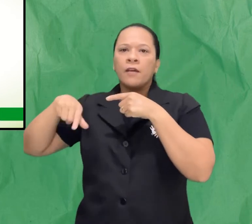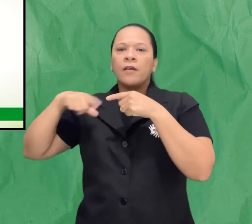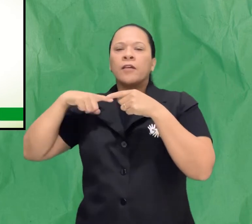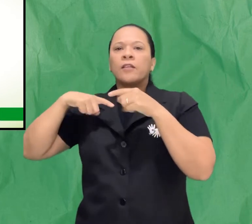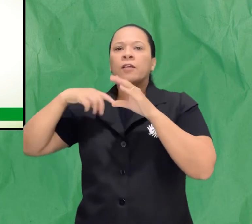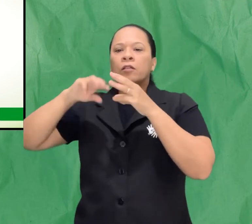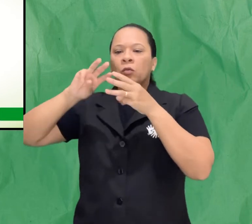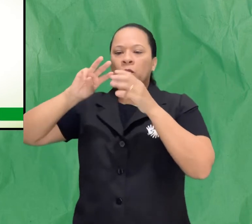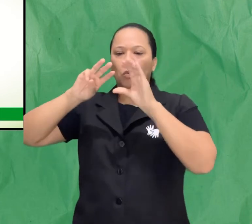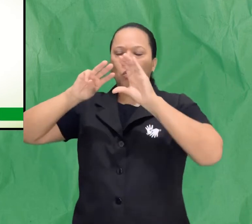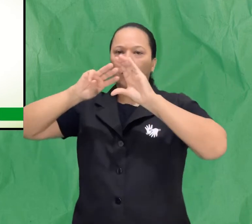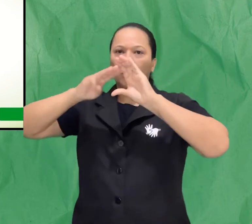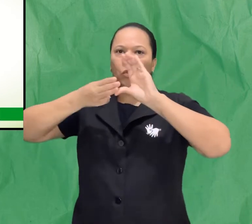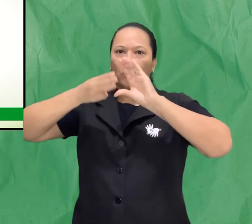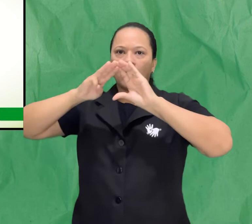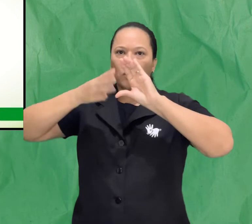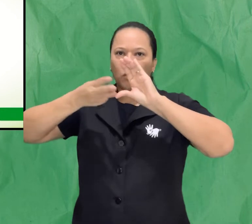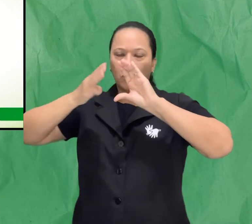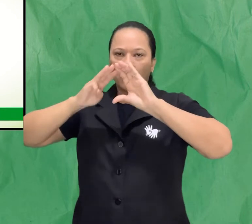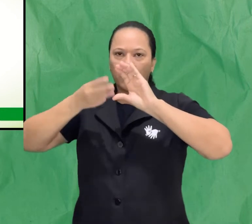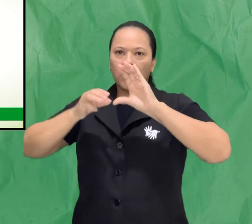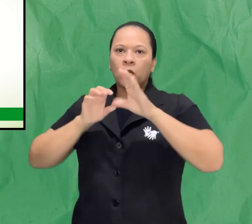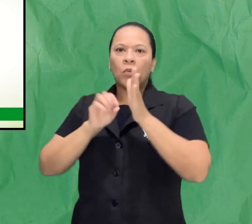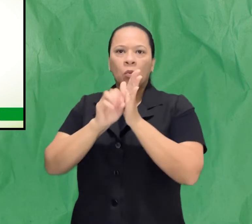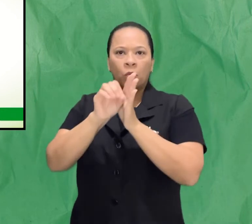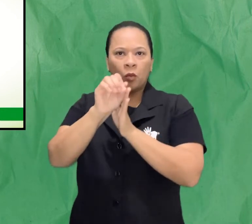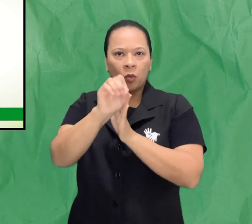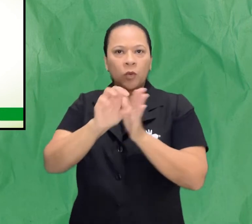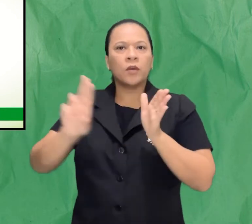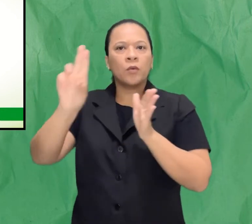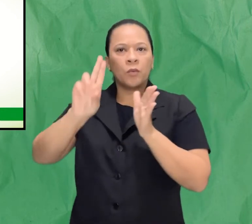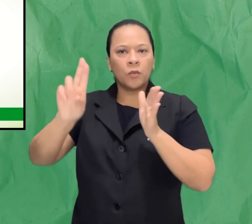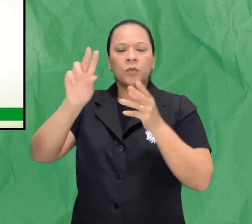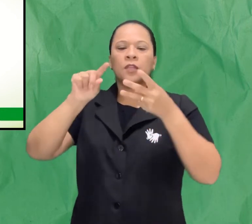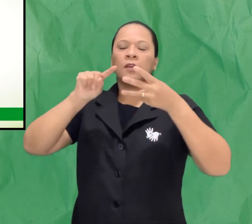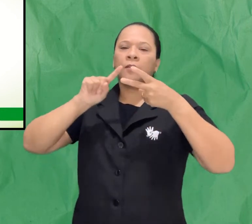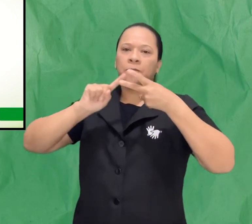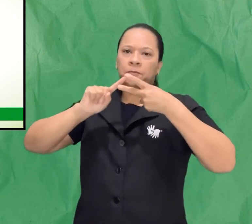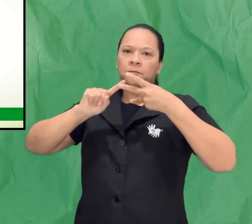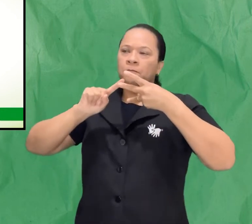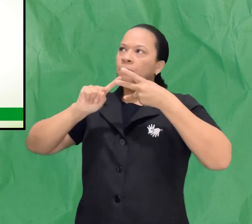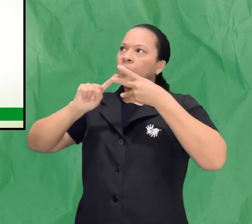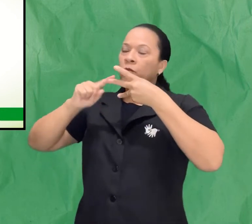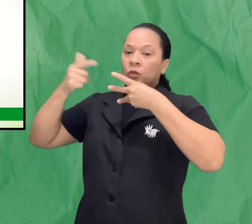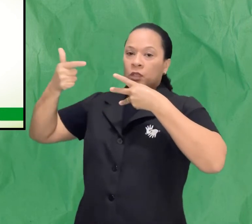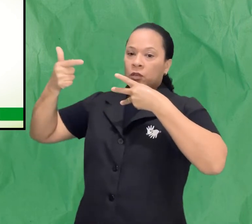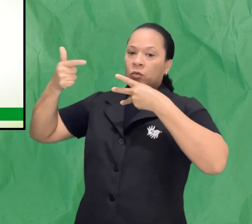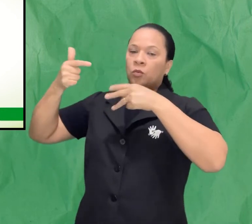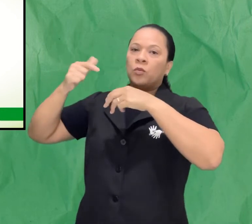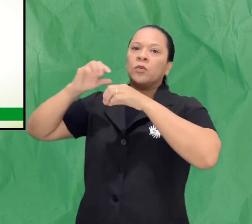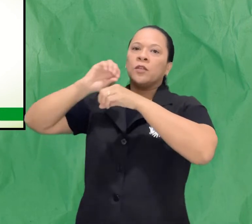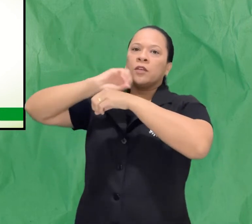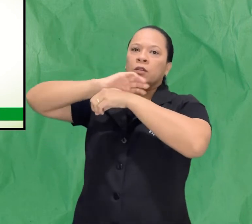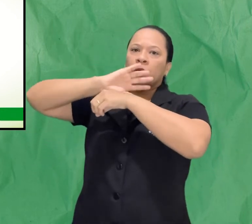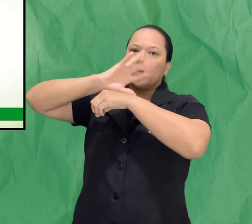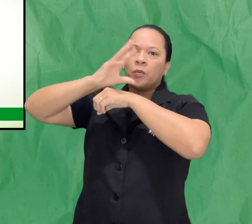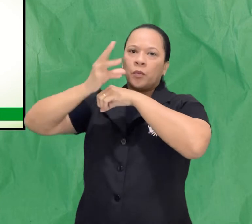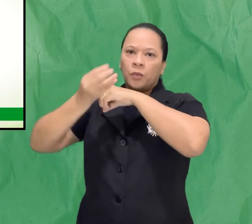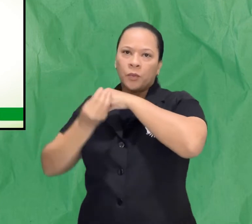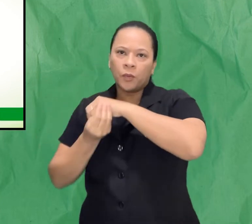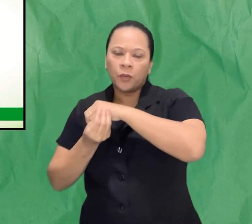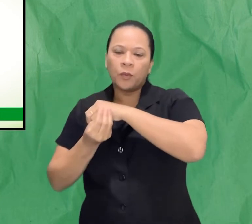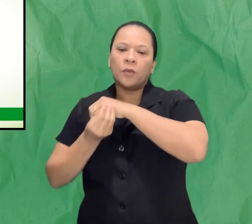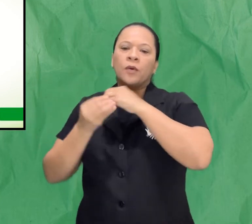navegador utilizado pela Google. Eu tenho o Firefox, que é o da empresa da Mozilla. Ele também é open source,